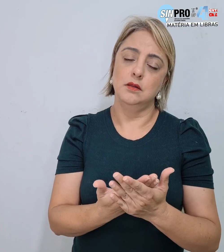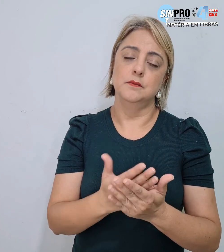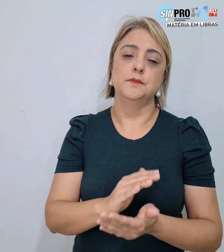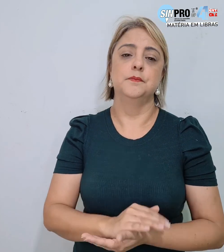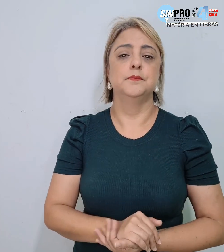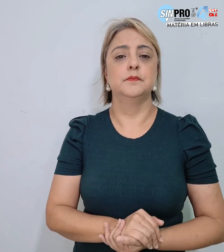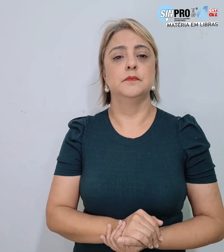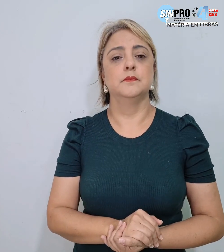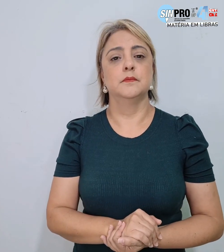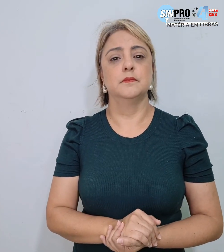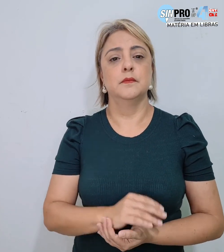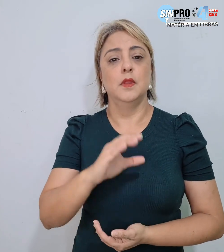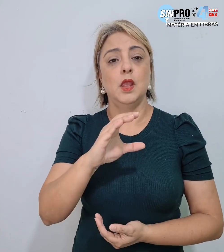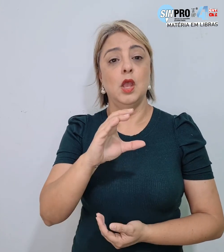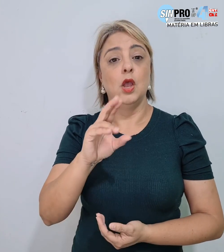reprodução Cut